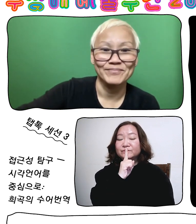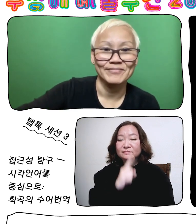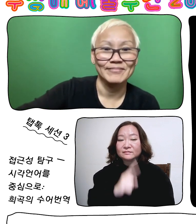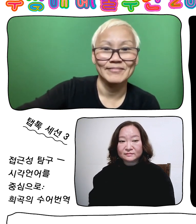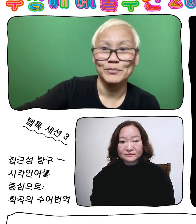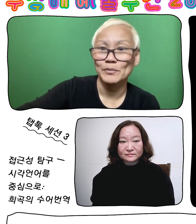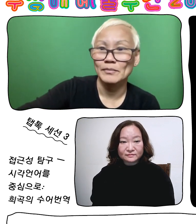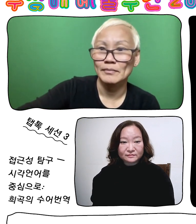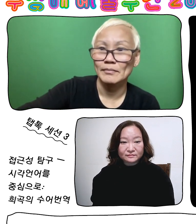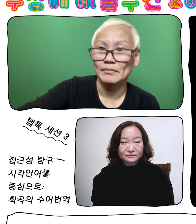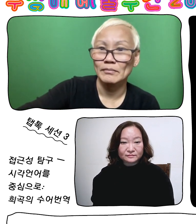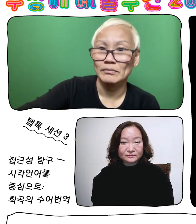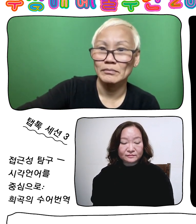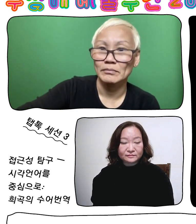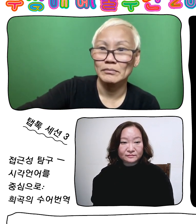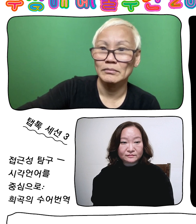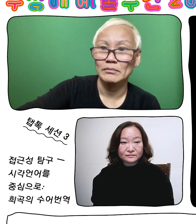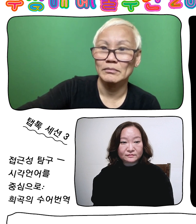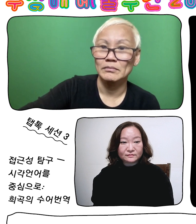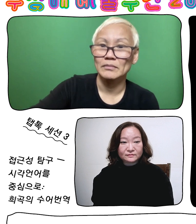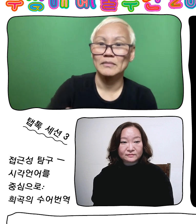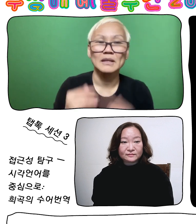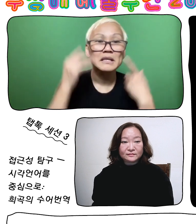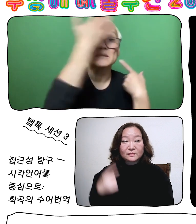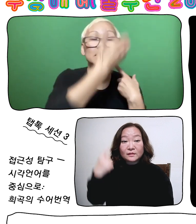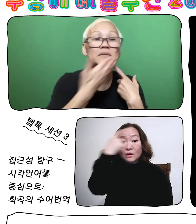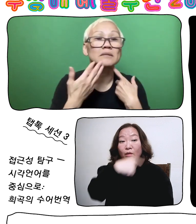표정은 의미에 따라 달라질 수 있습니다.